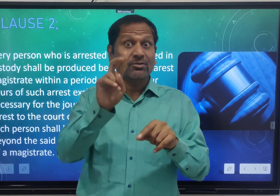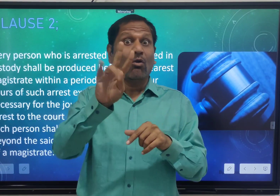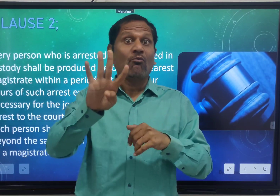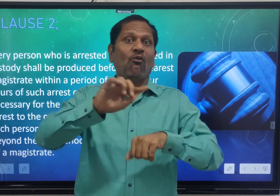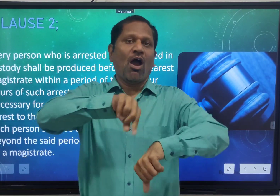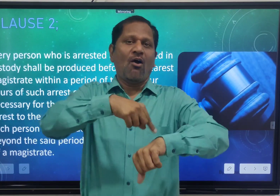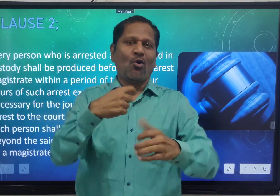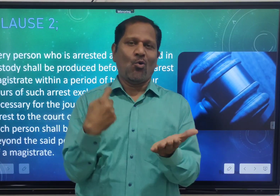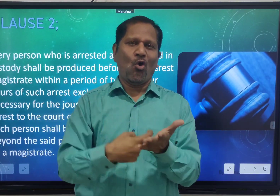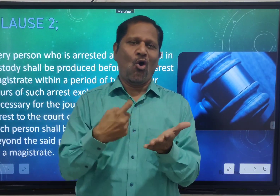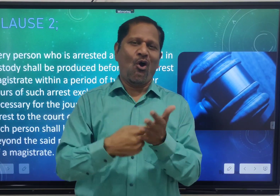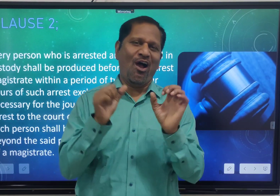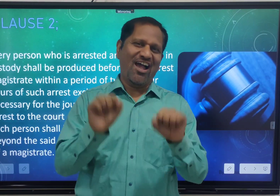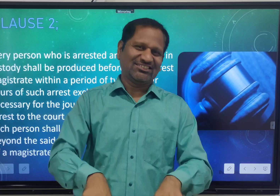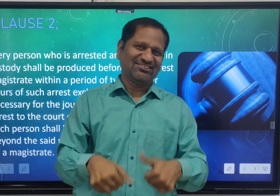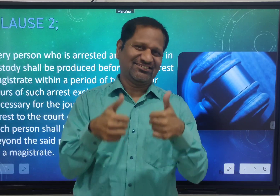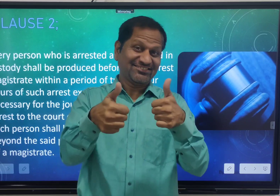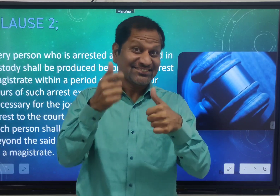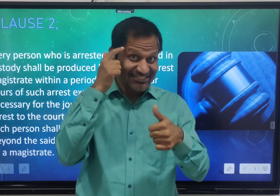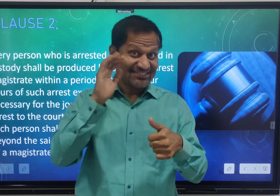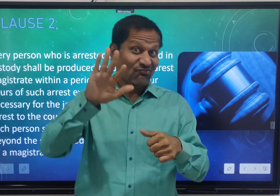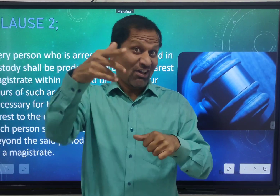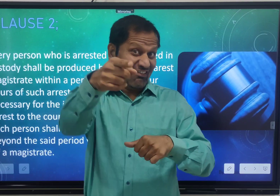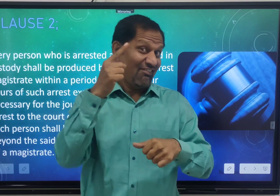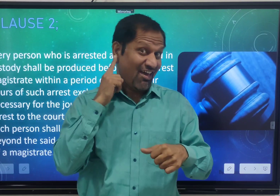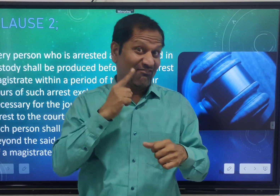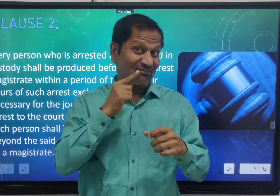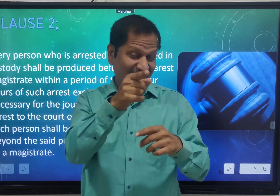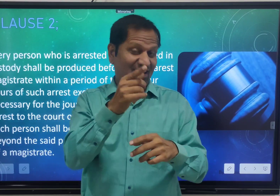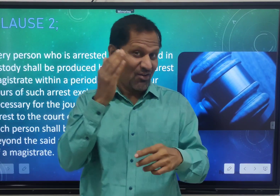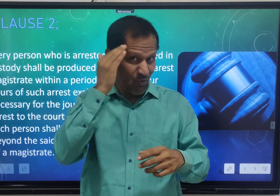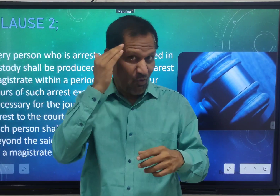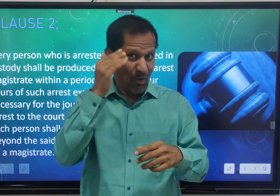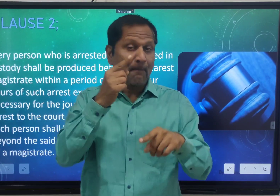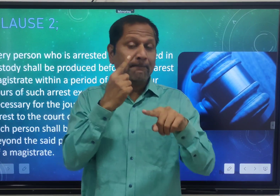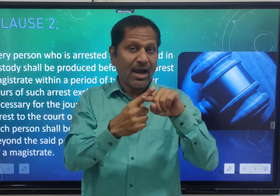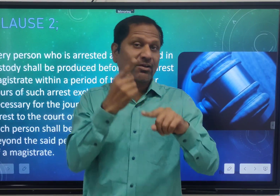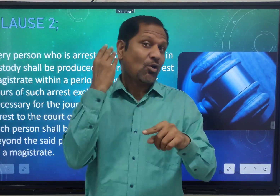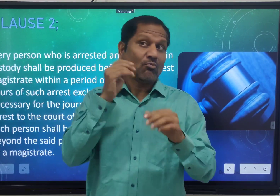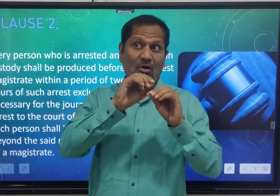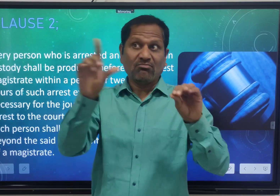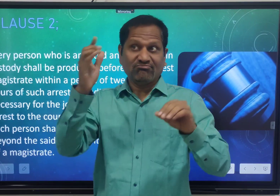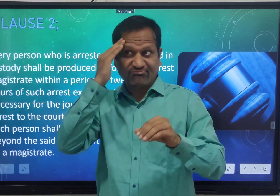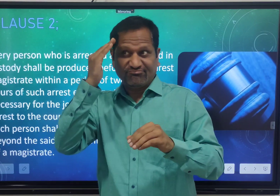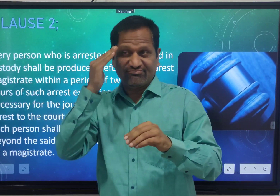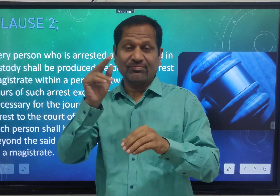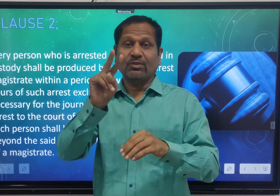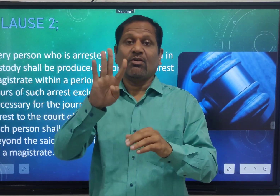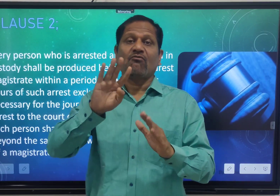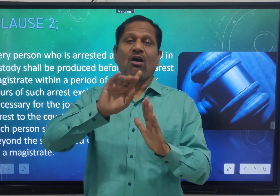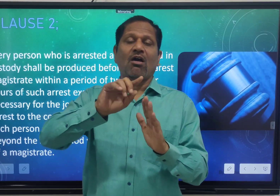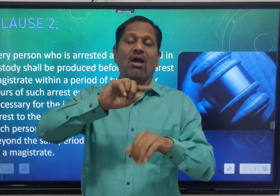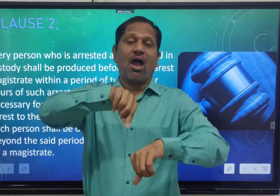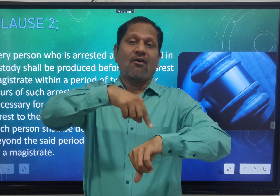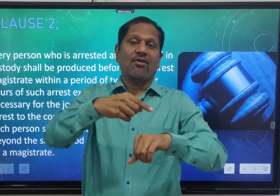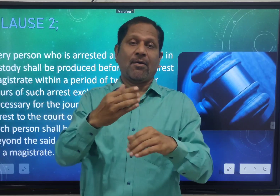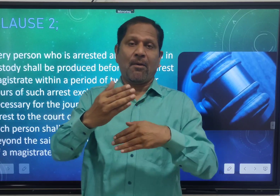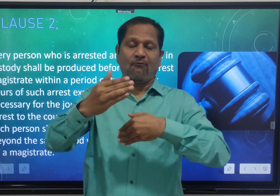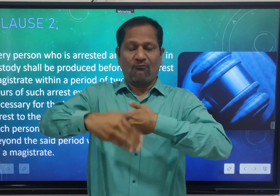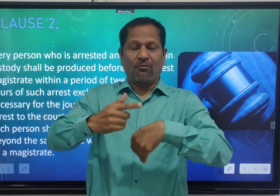रात में गिरफ्तारी होती है तो समय का थोड़ा सा वो हो सकता है, बट 24 घंटे का नियम है, सभी लोग जानते हैं। 24